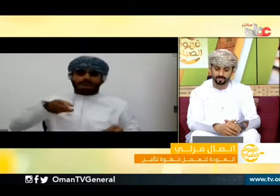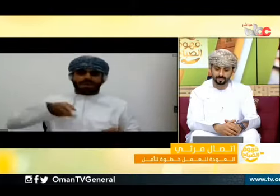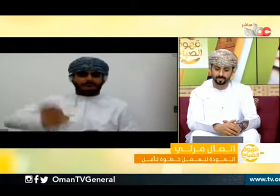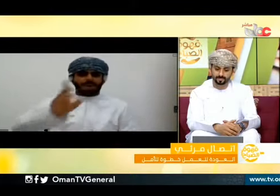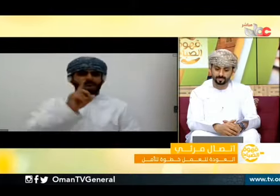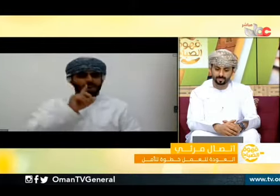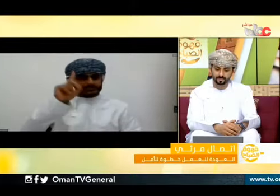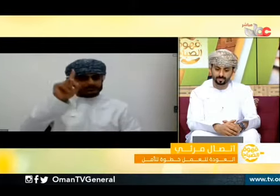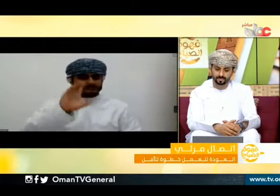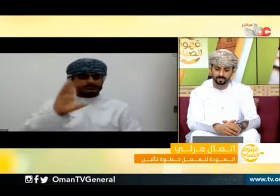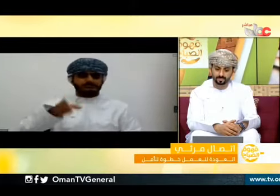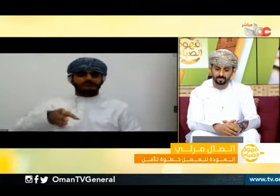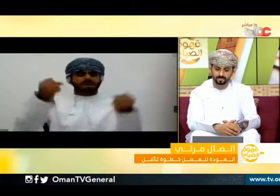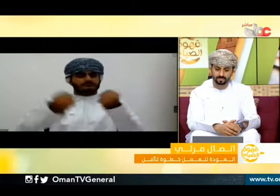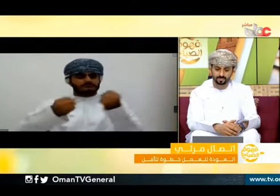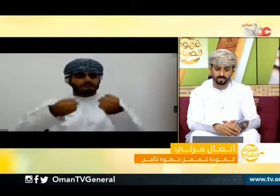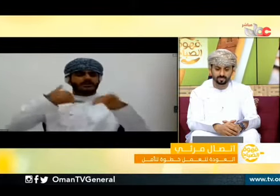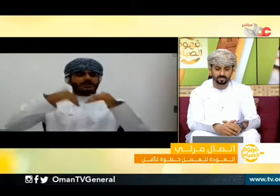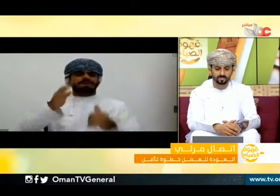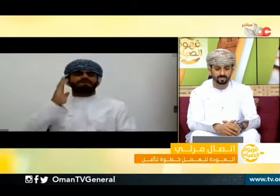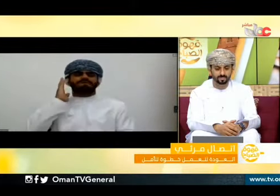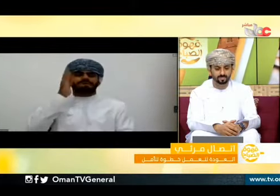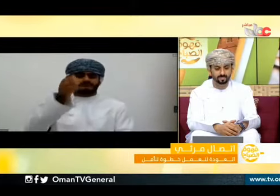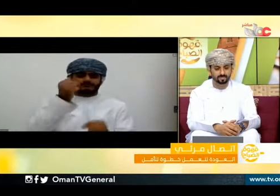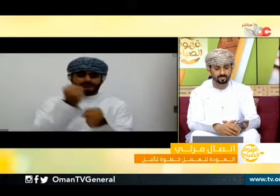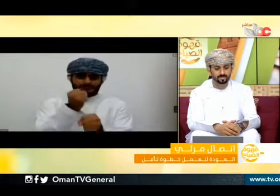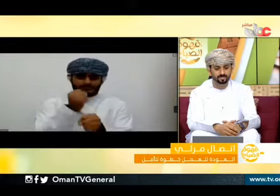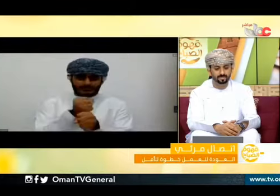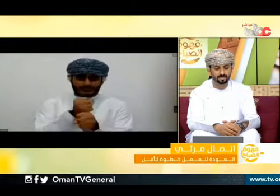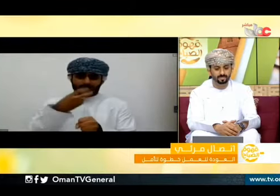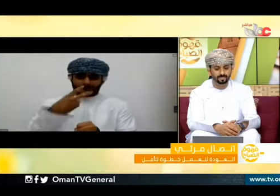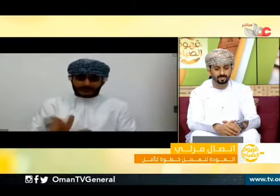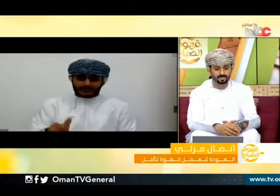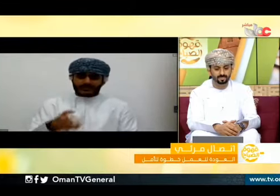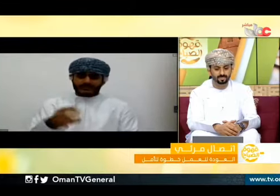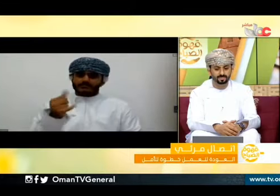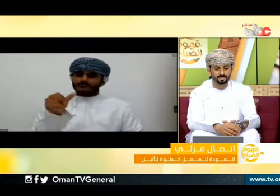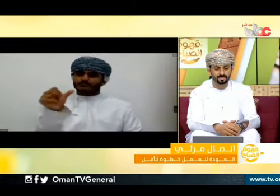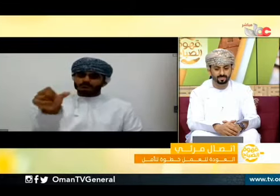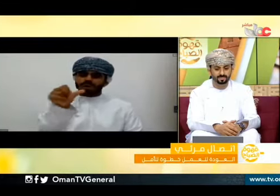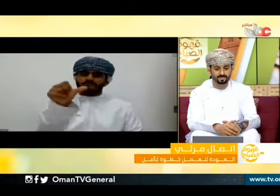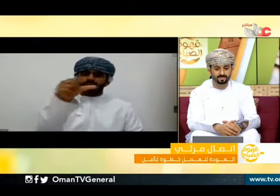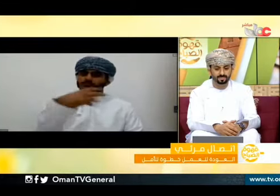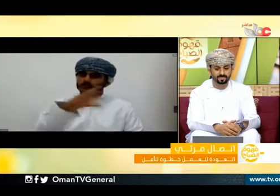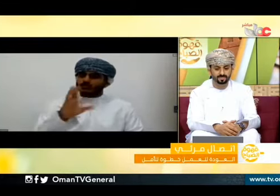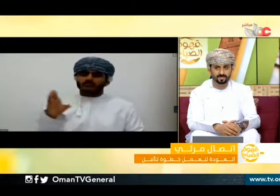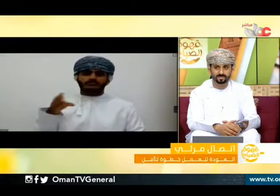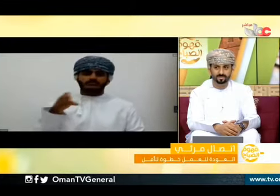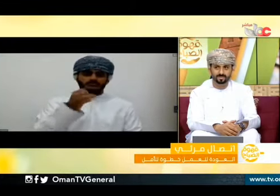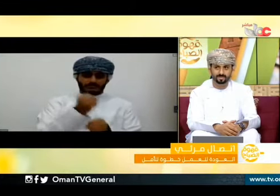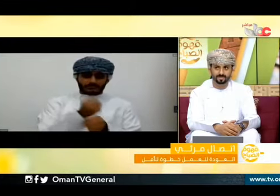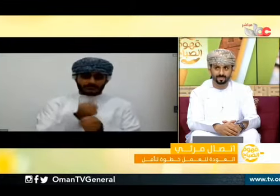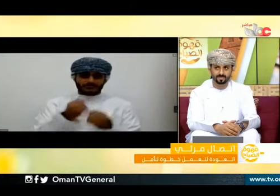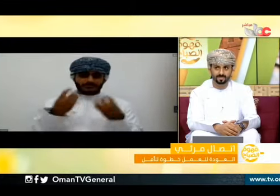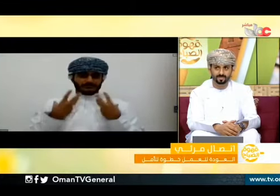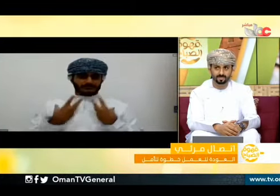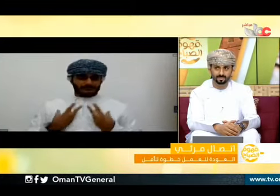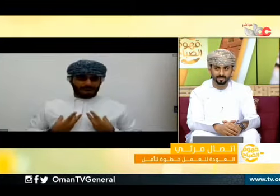بوقع المطهرات، وأبدأ بالدوام وأذهب إلى مقر العمل